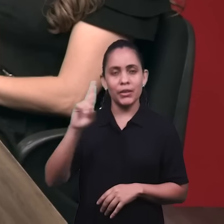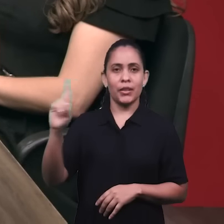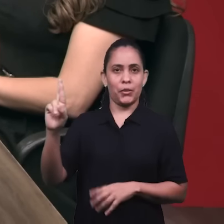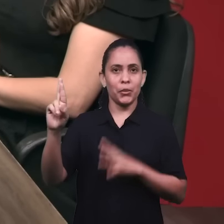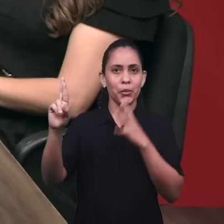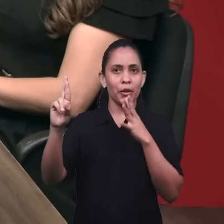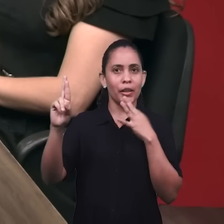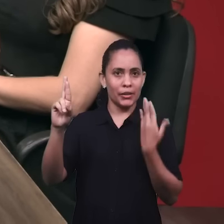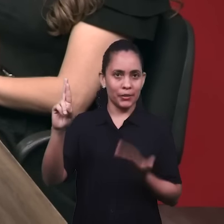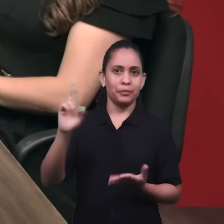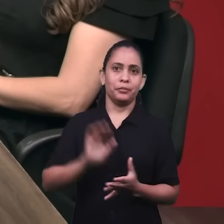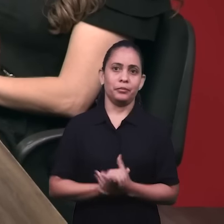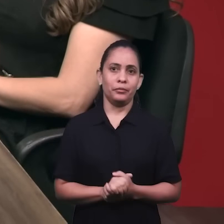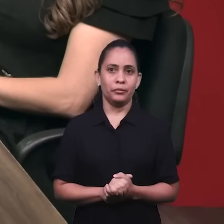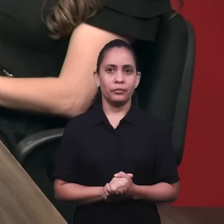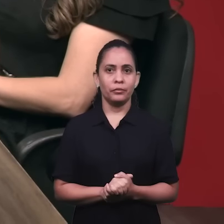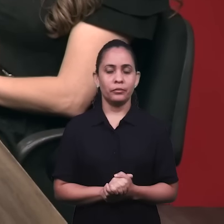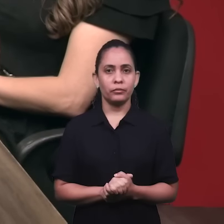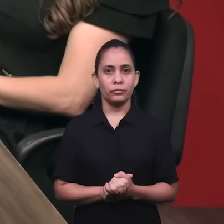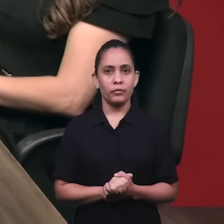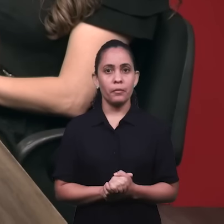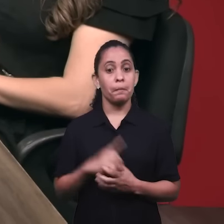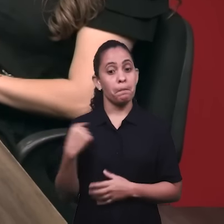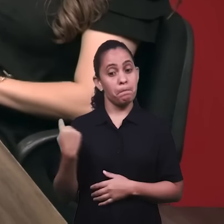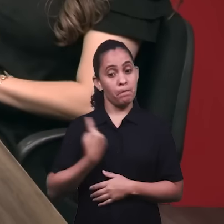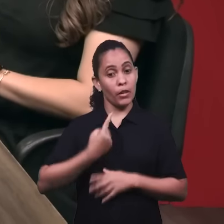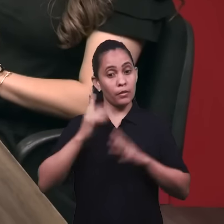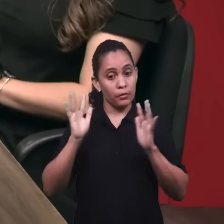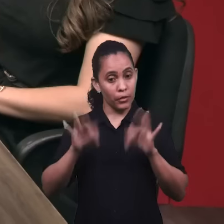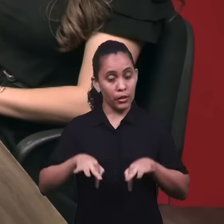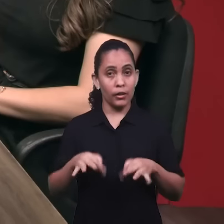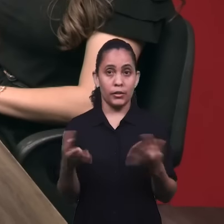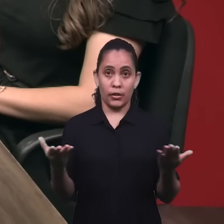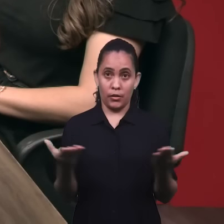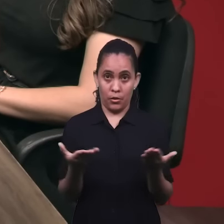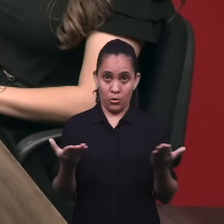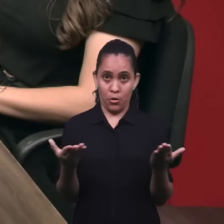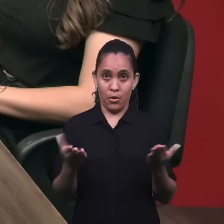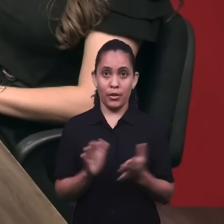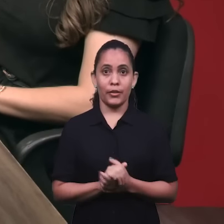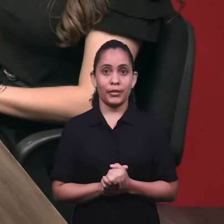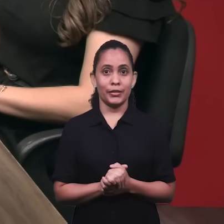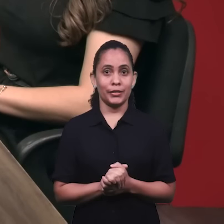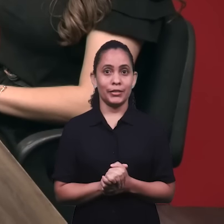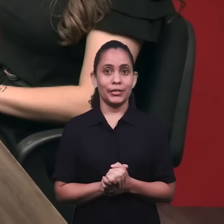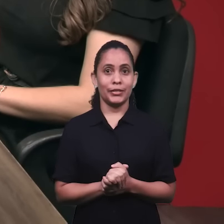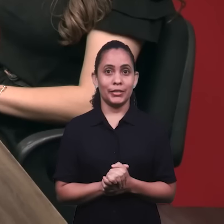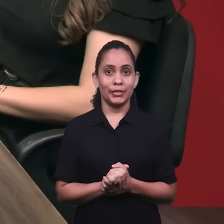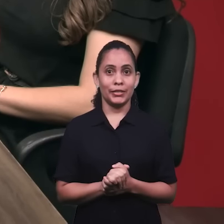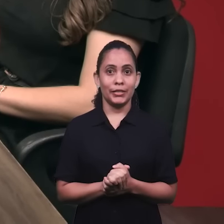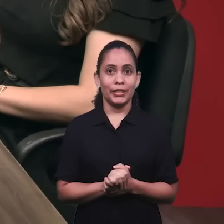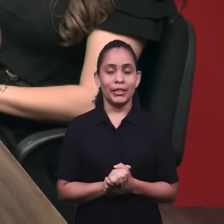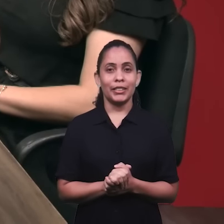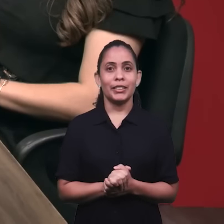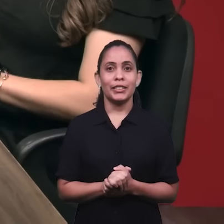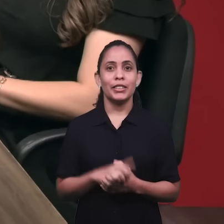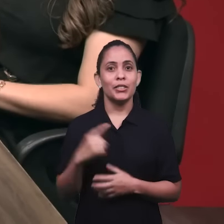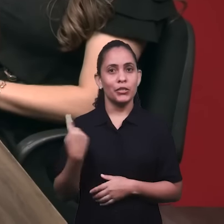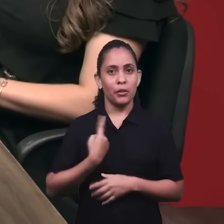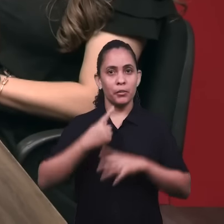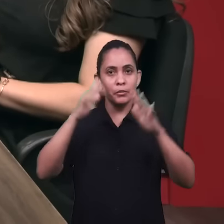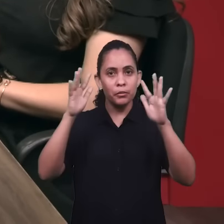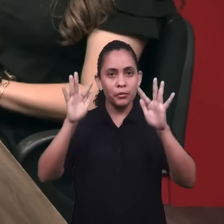Exatamente. Né? Que eles conheçam o Senhor. Exatamente. E a gente já está chegando para o nosso finalzinho, né? Senão o nosso tempo acaba extrapolando. E a